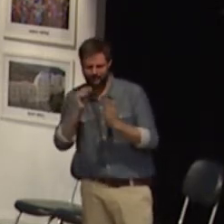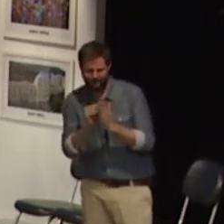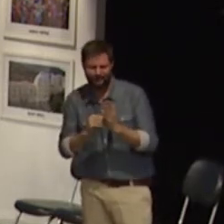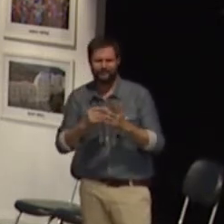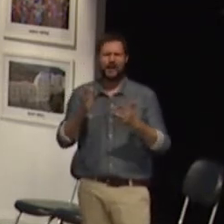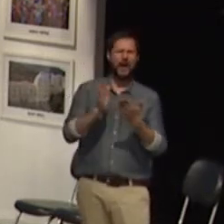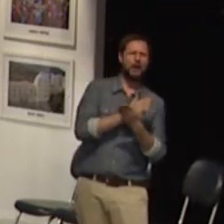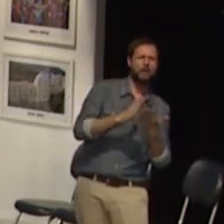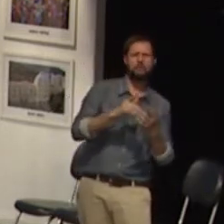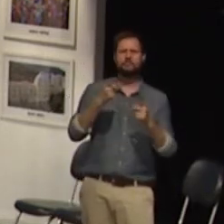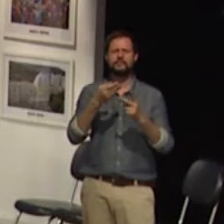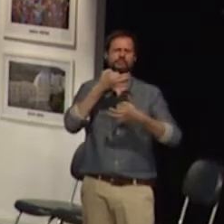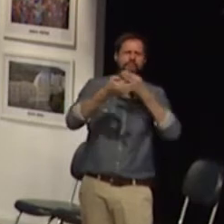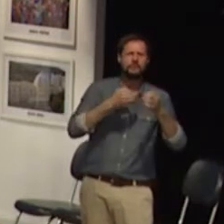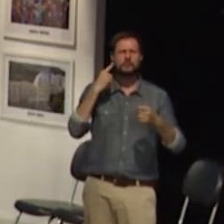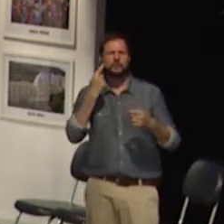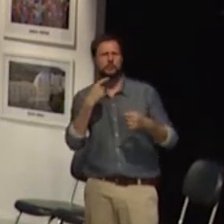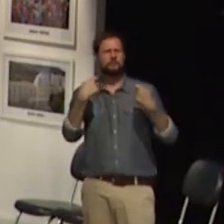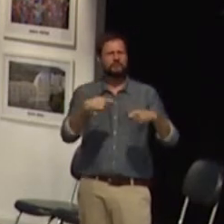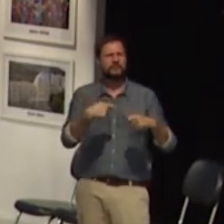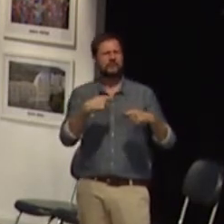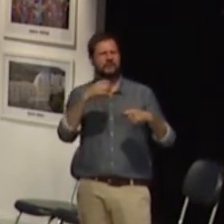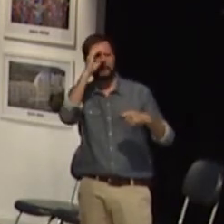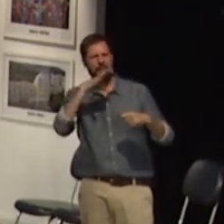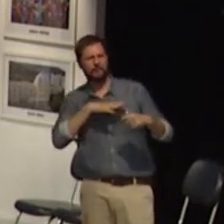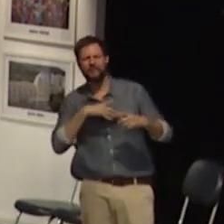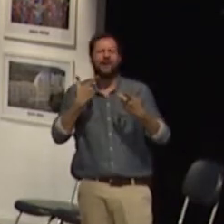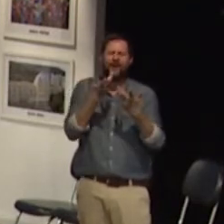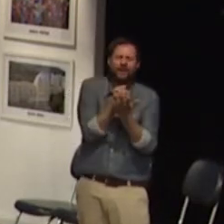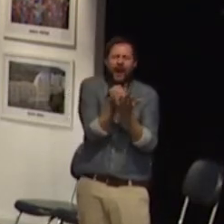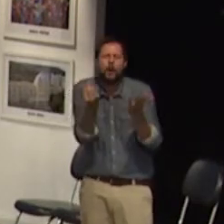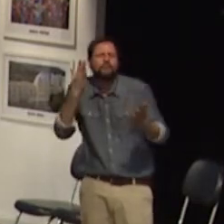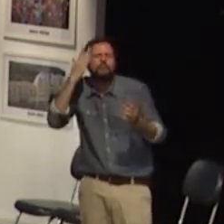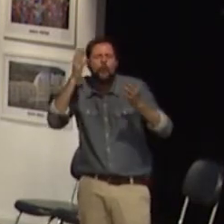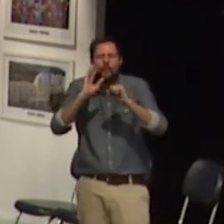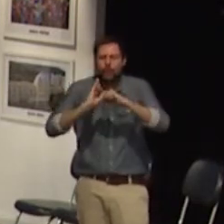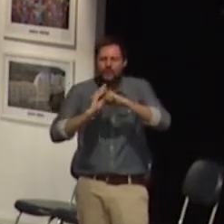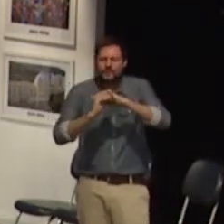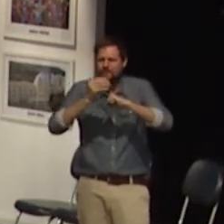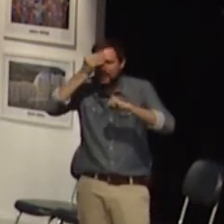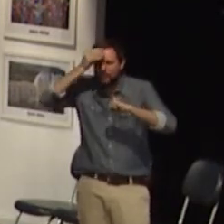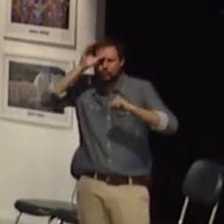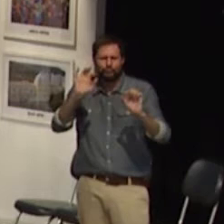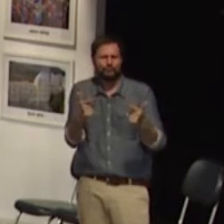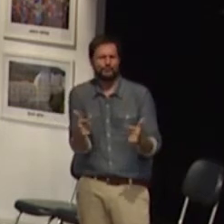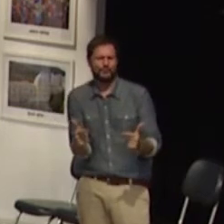europeia. Né? Então, teve várias opiniões falando sobre essas questões, mas também algumas